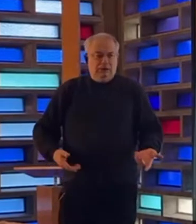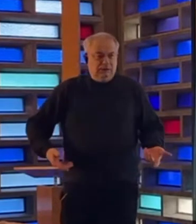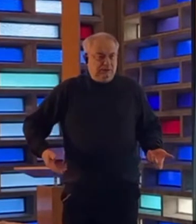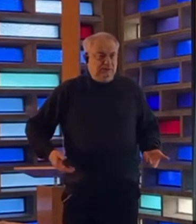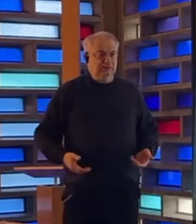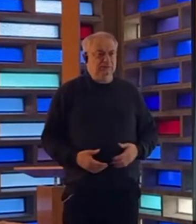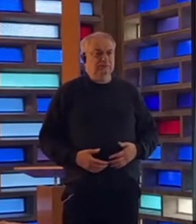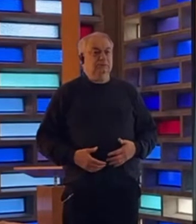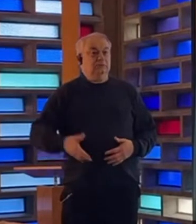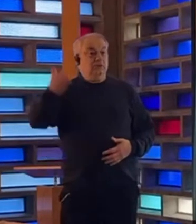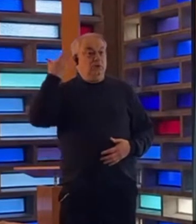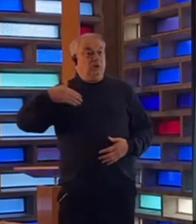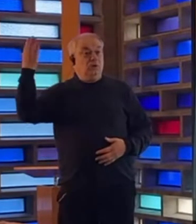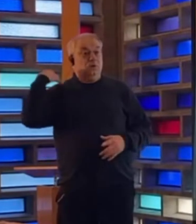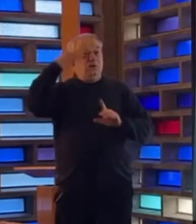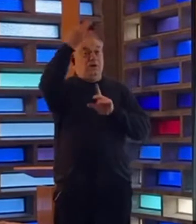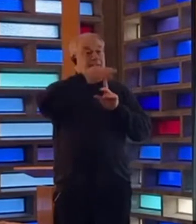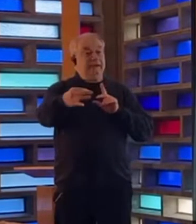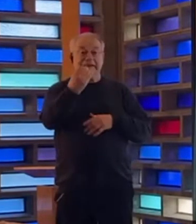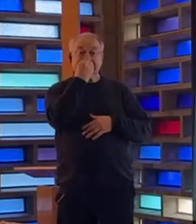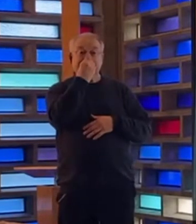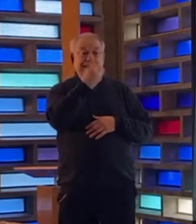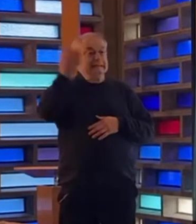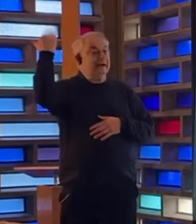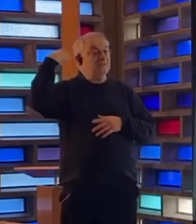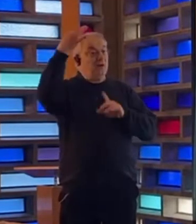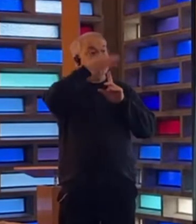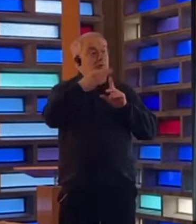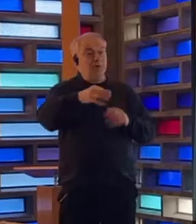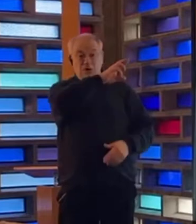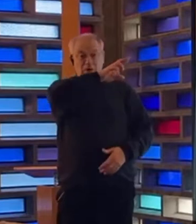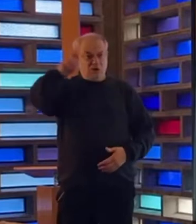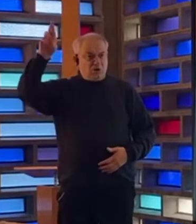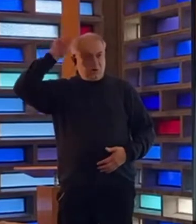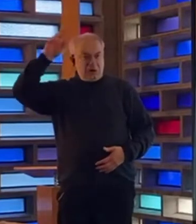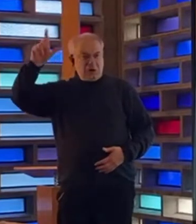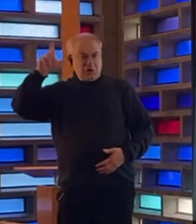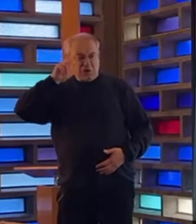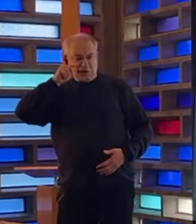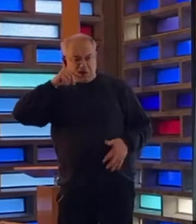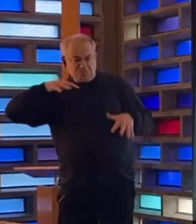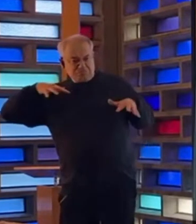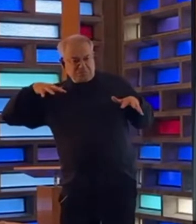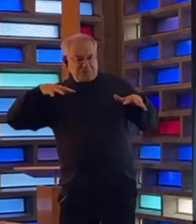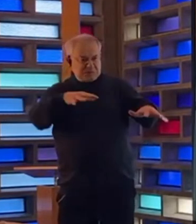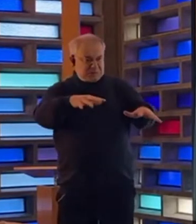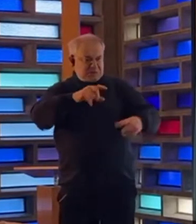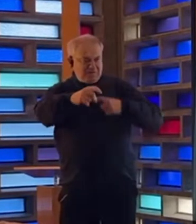Au temps du prophète Ésaïe, le roi cruel qui envahit avec violence